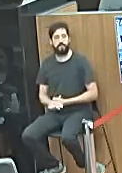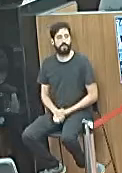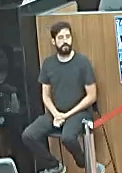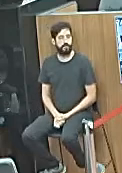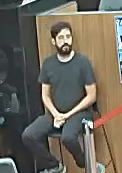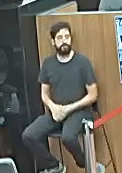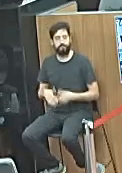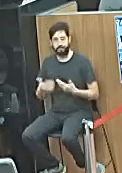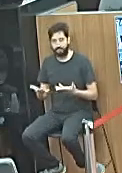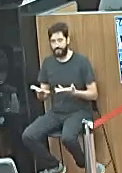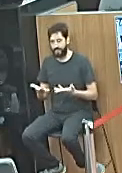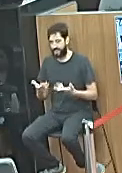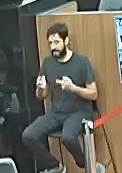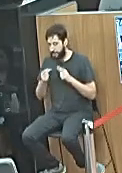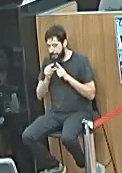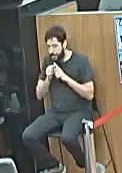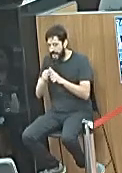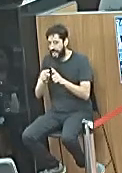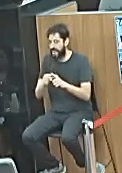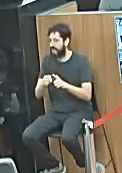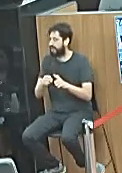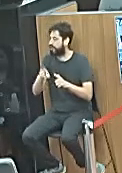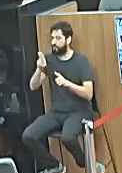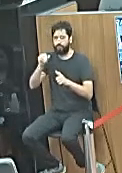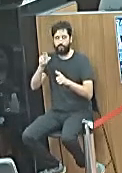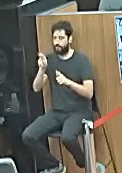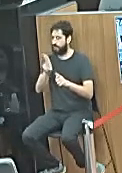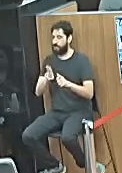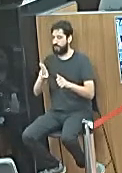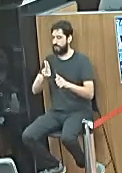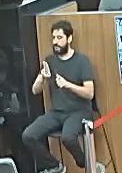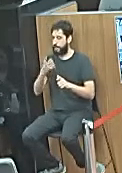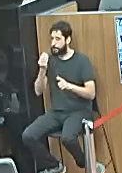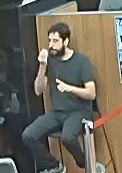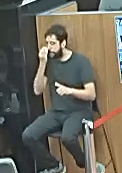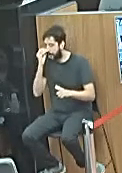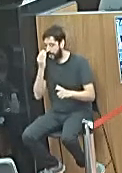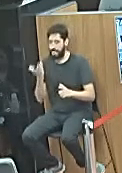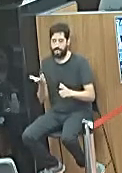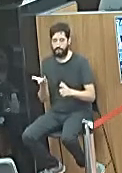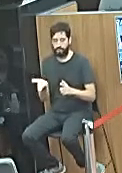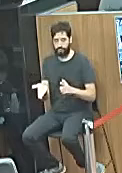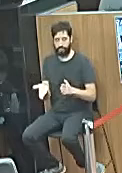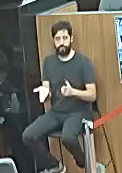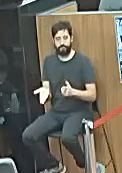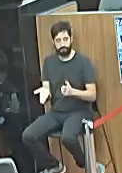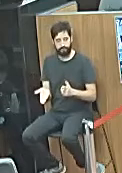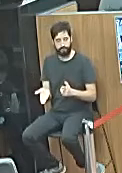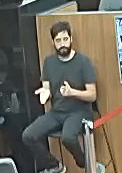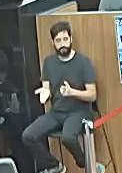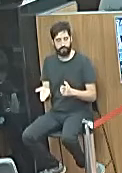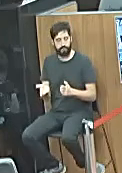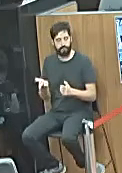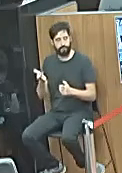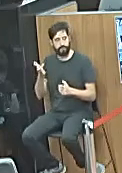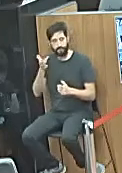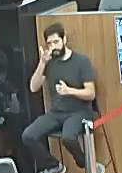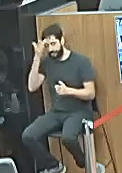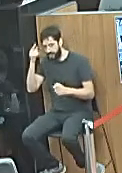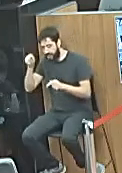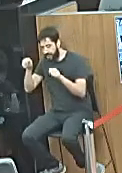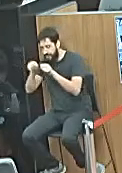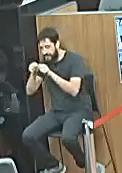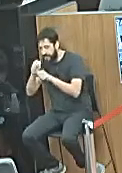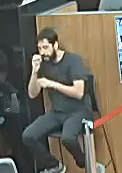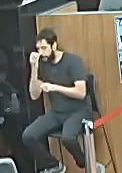é uma expressão que eu solicito que nunca quem use sabe que alguém está fazendo uma palhaçada